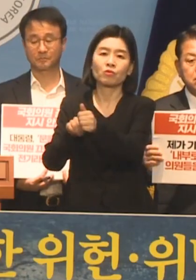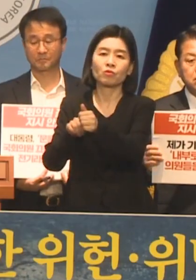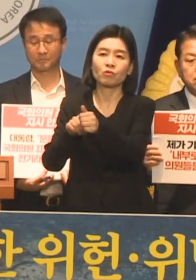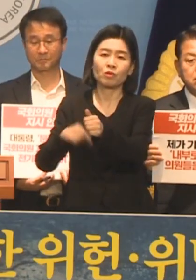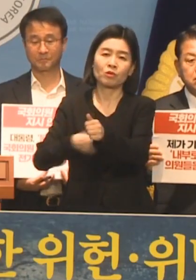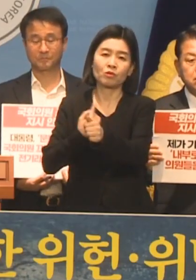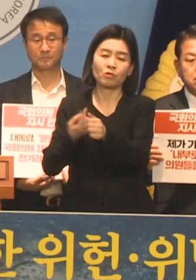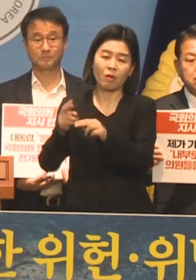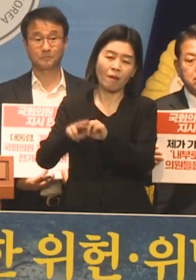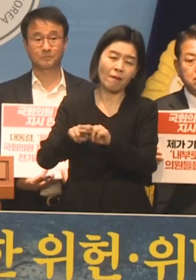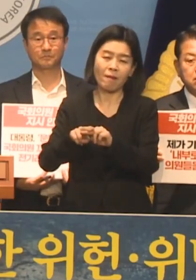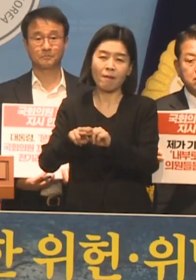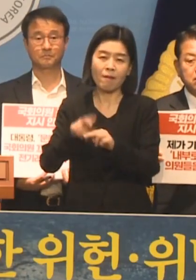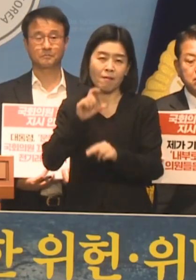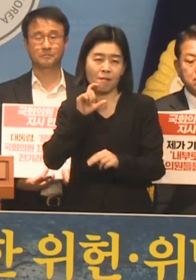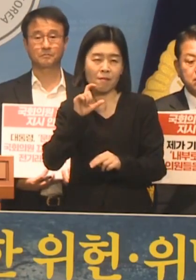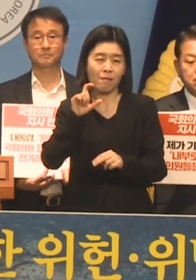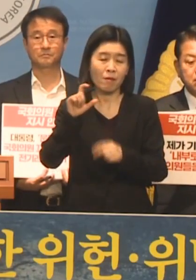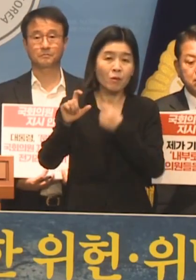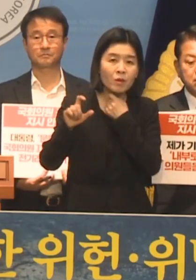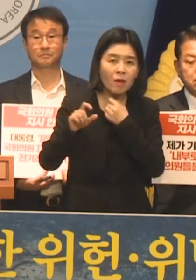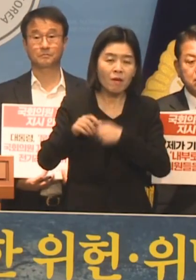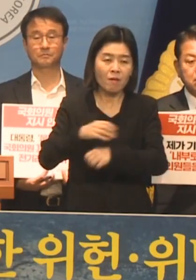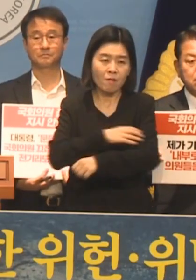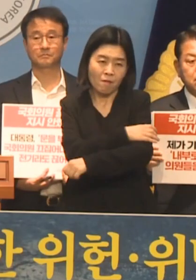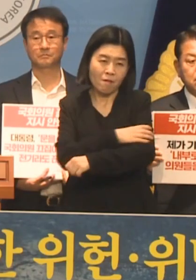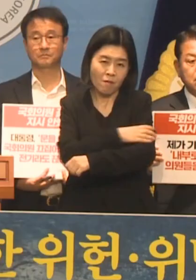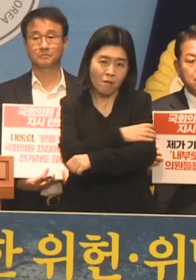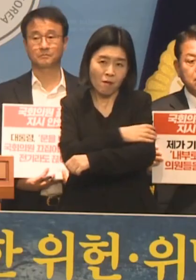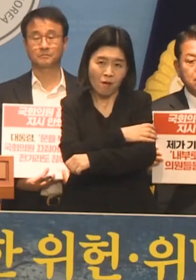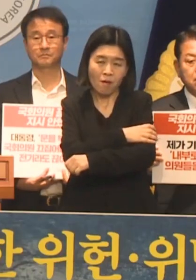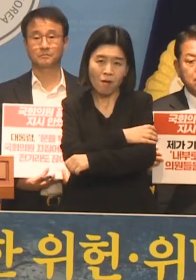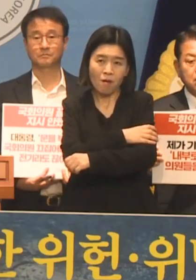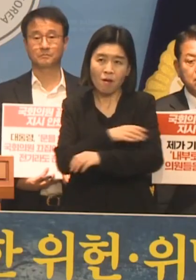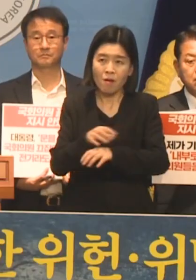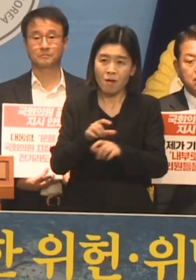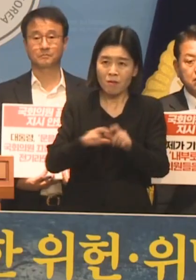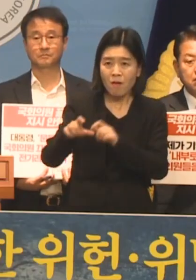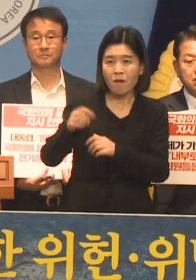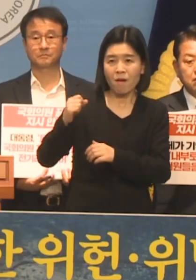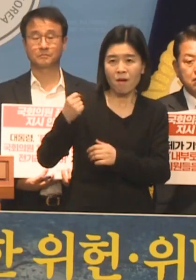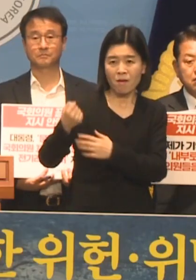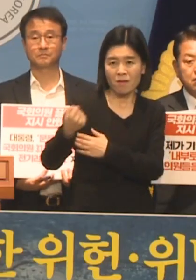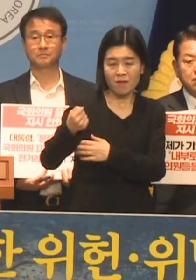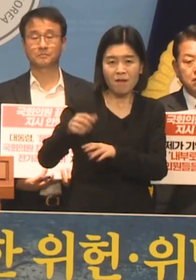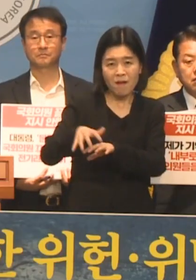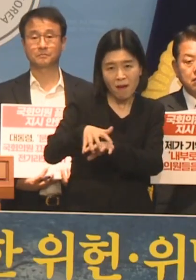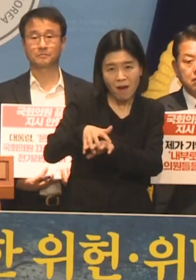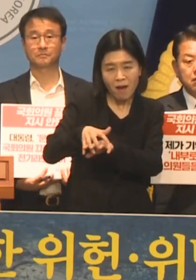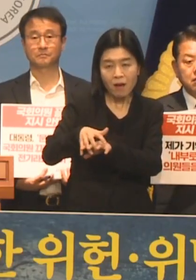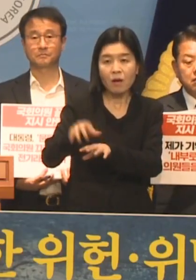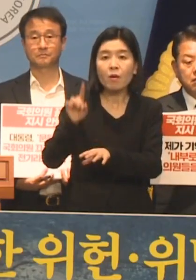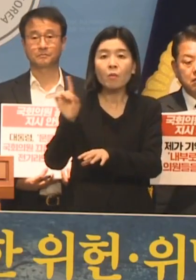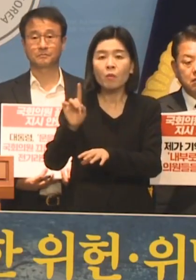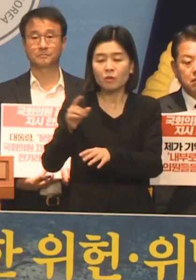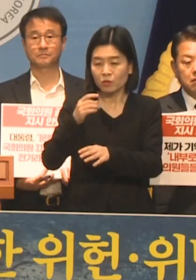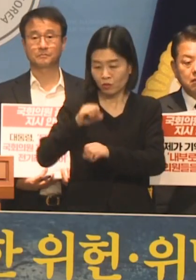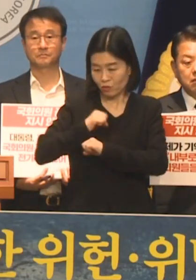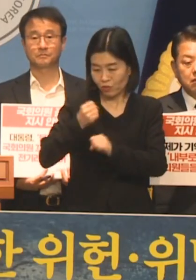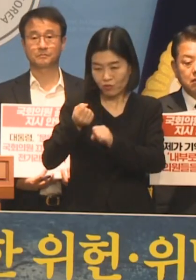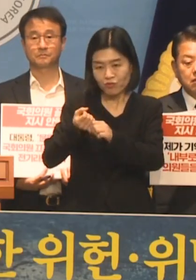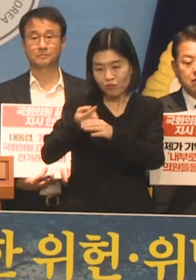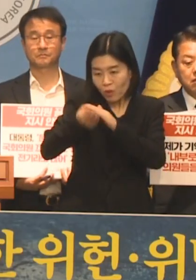집권을 위한 권력 기반 강화, 이것이 또한 내란의 목적이었습니다. 그래서